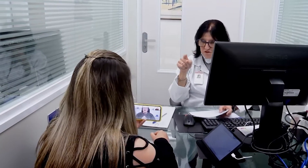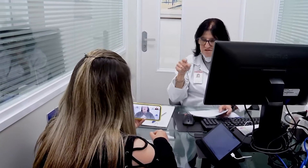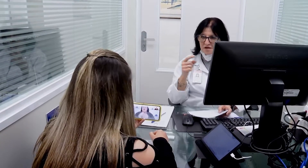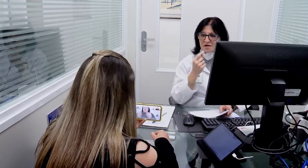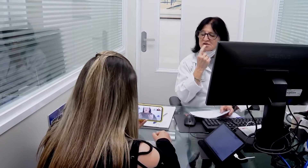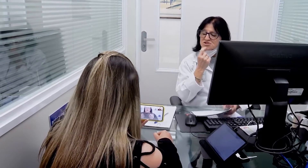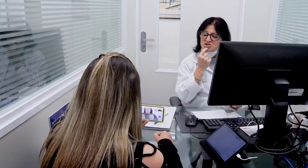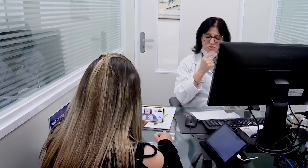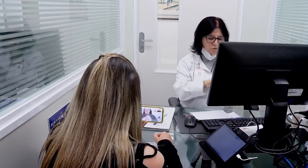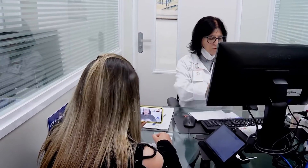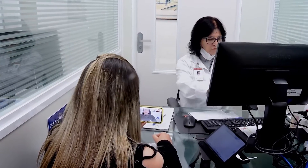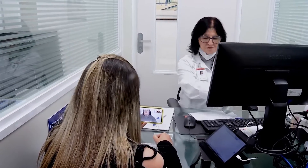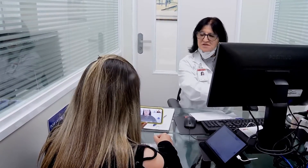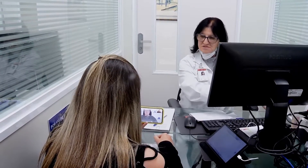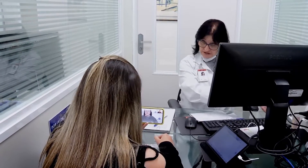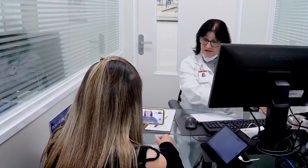Você já doou sangue?